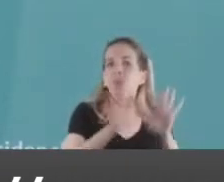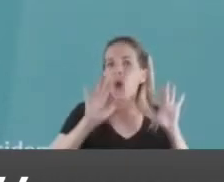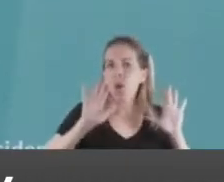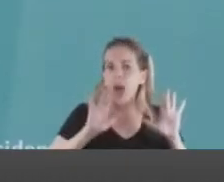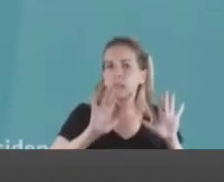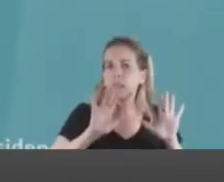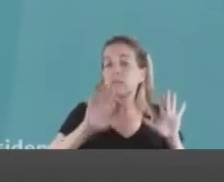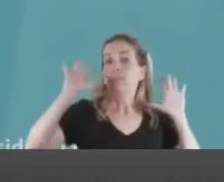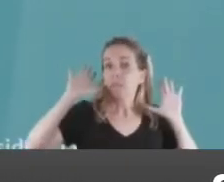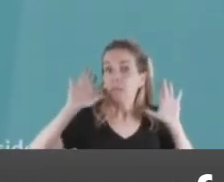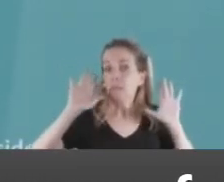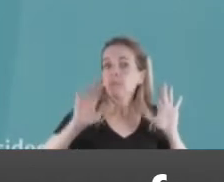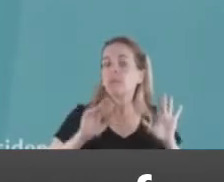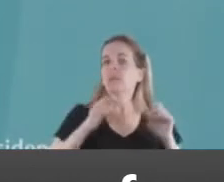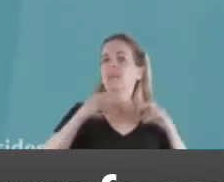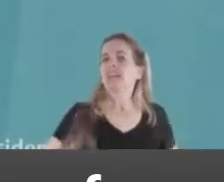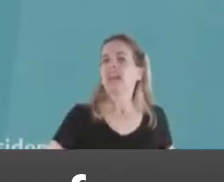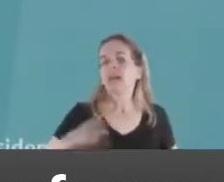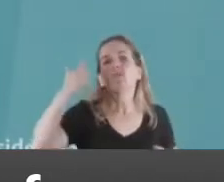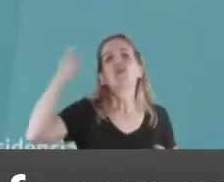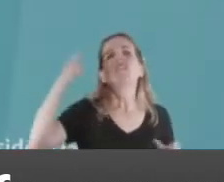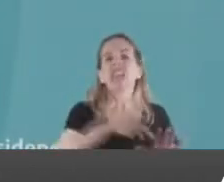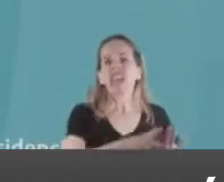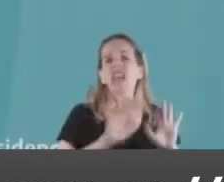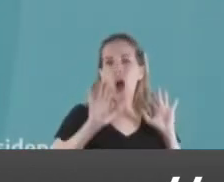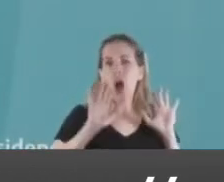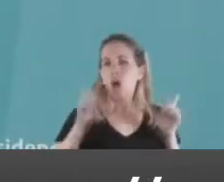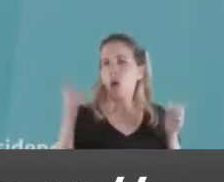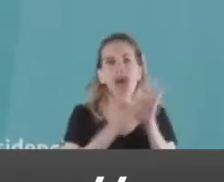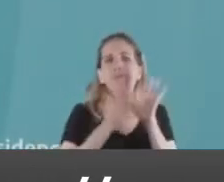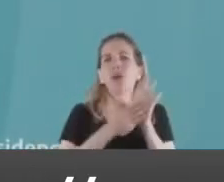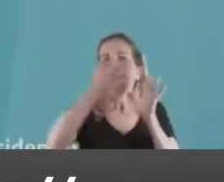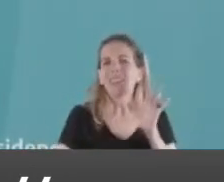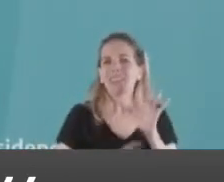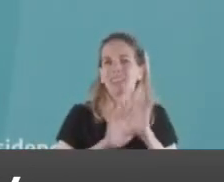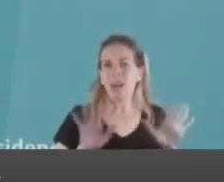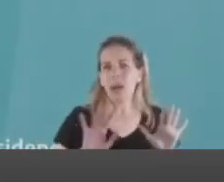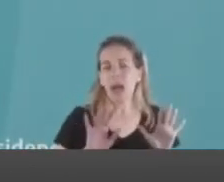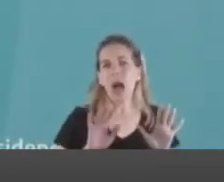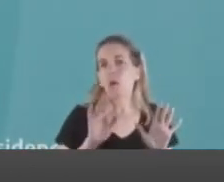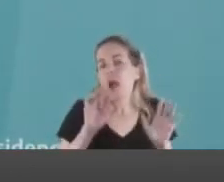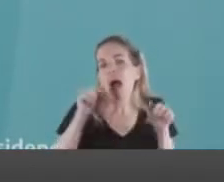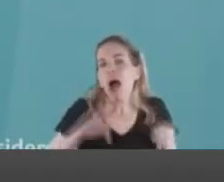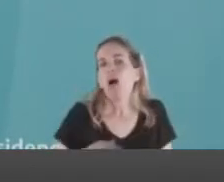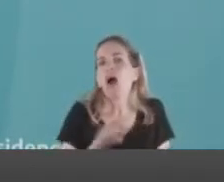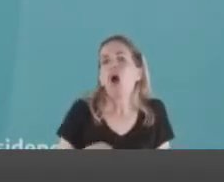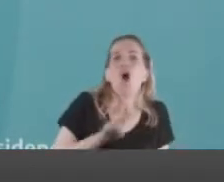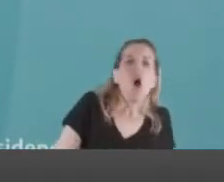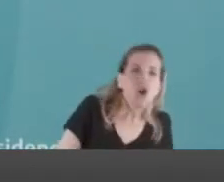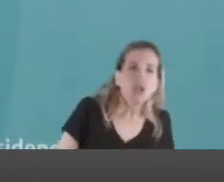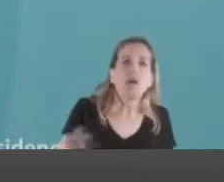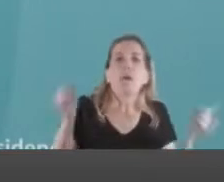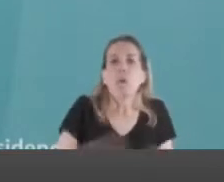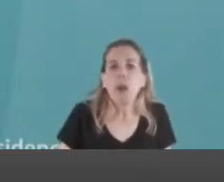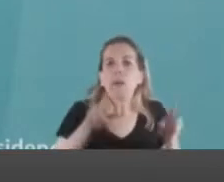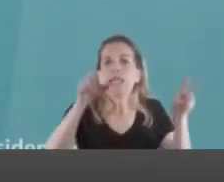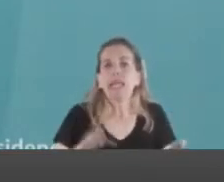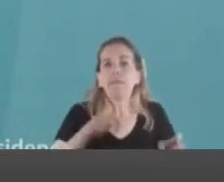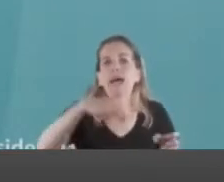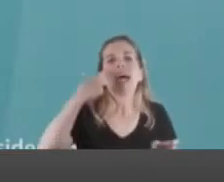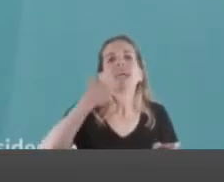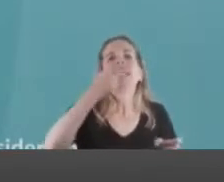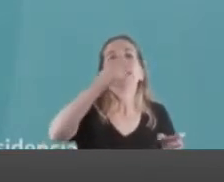diga que el fiscal Nisman fue asesinado. Y de todas maneras, no vamos a resucitar la causa Nisman cada vez que la oposición quiera